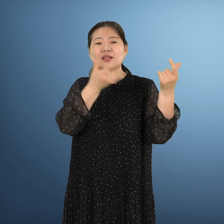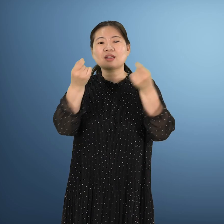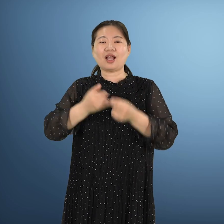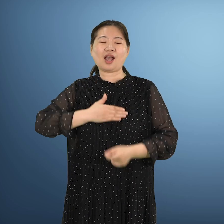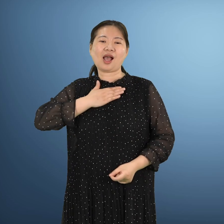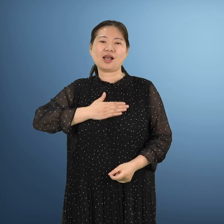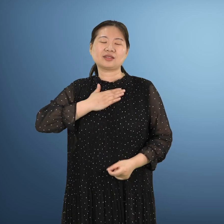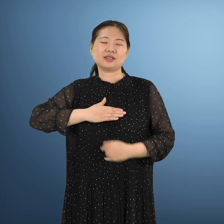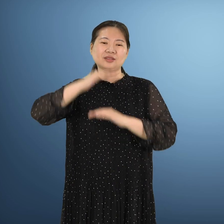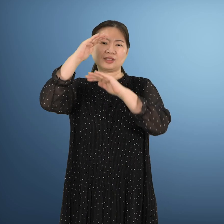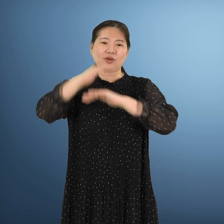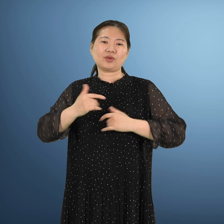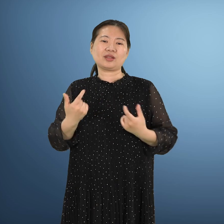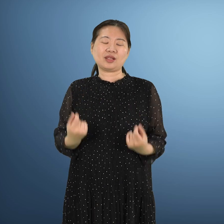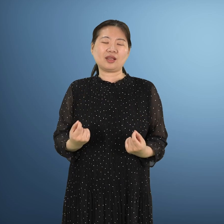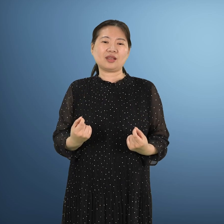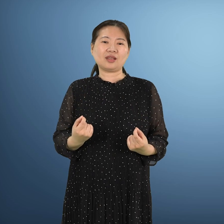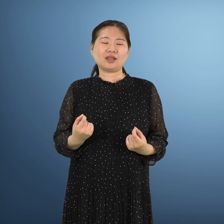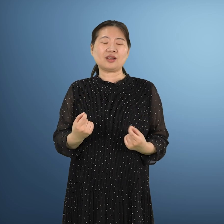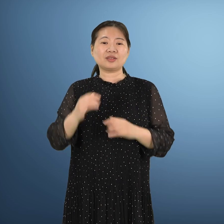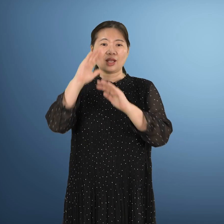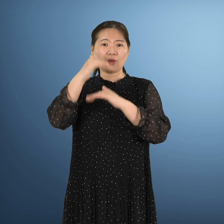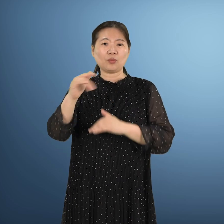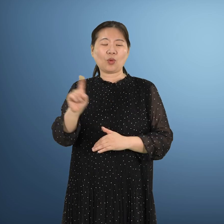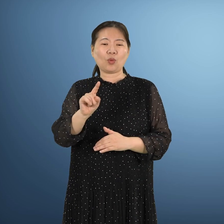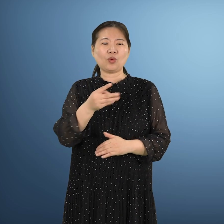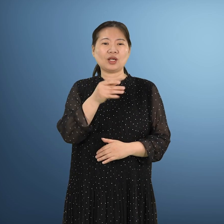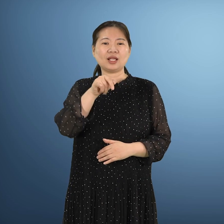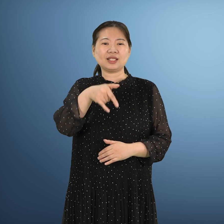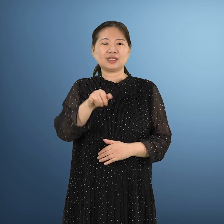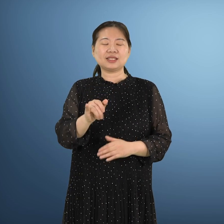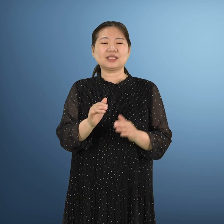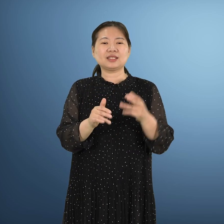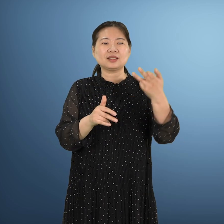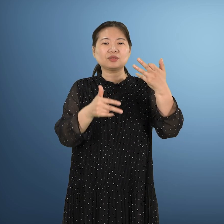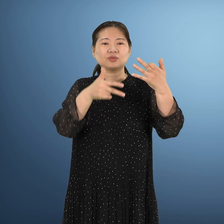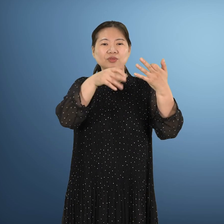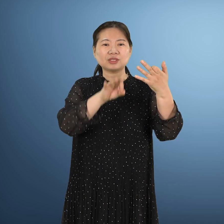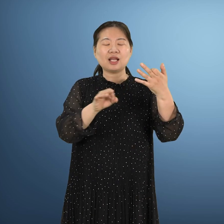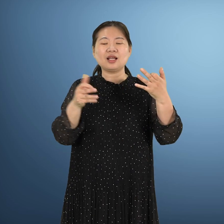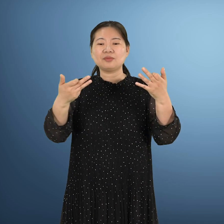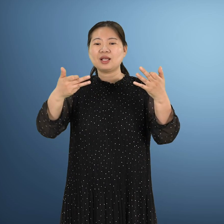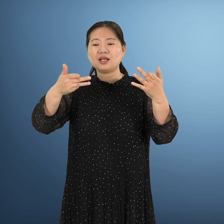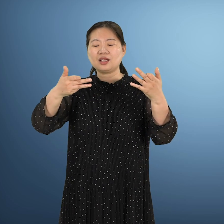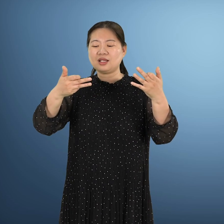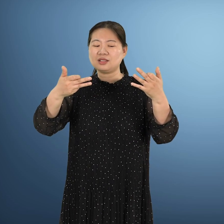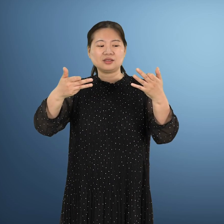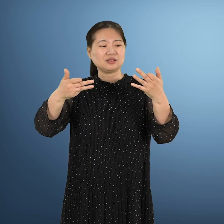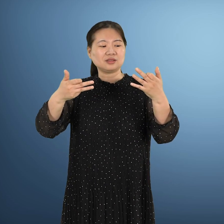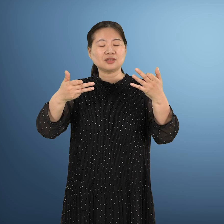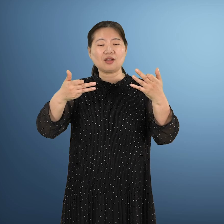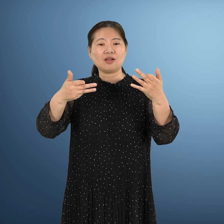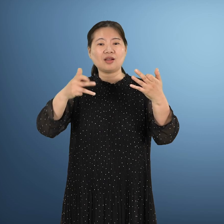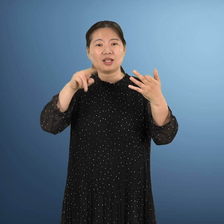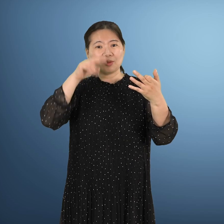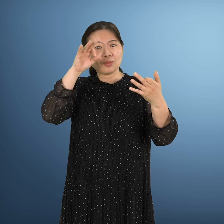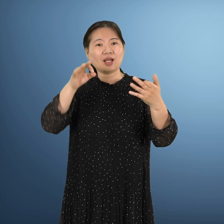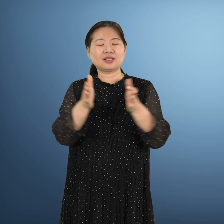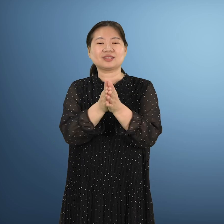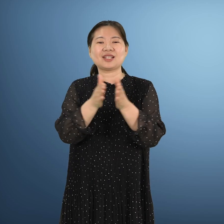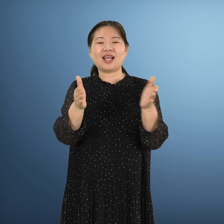있는 내용이에요. 어떤 내용인가? 우리 레위기 19장 18절을 한번 띄워주세요. 다